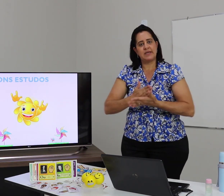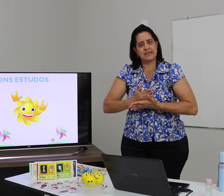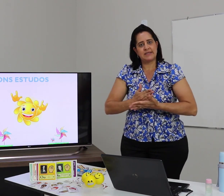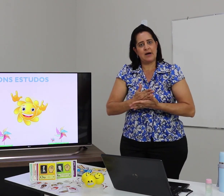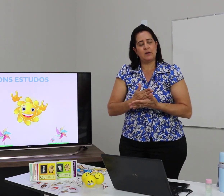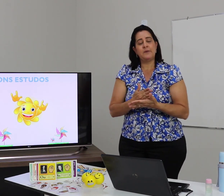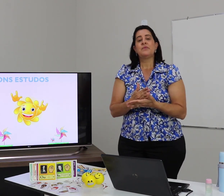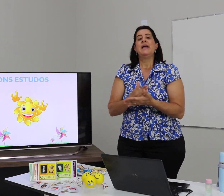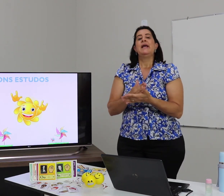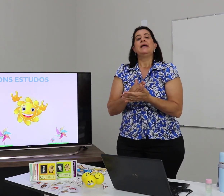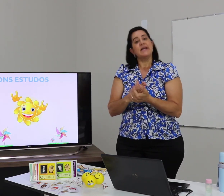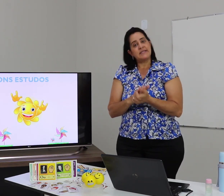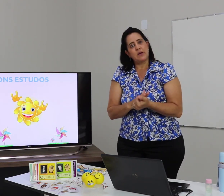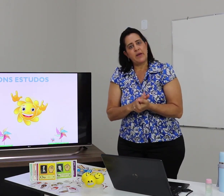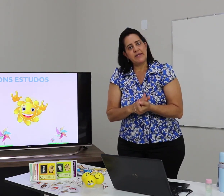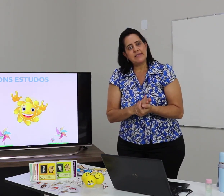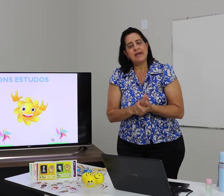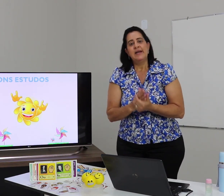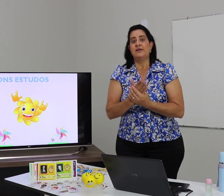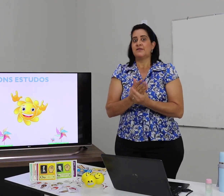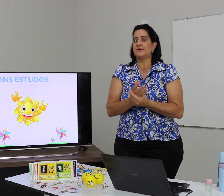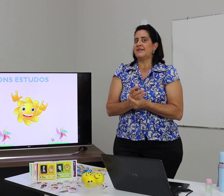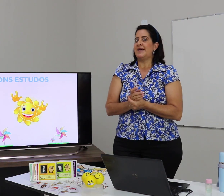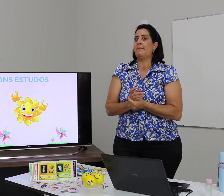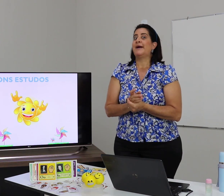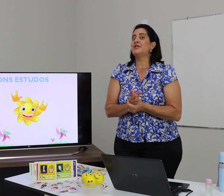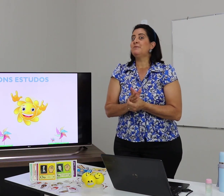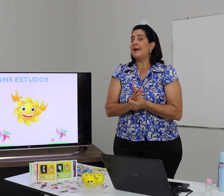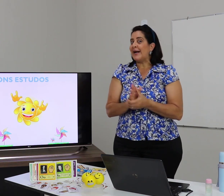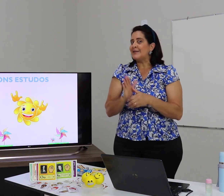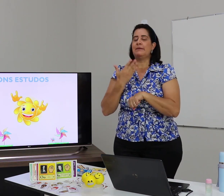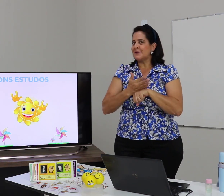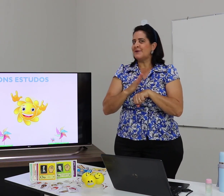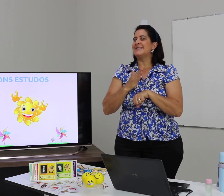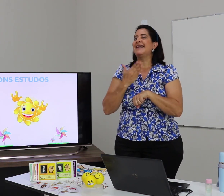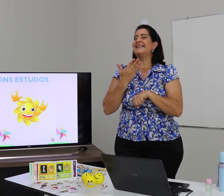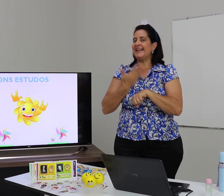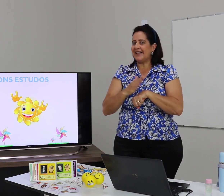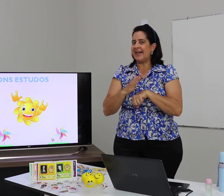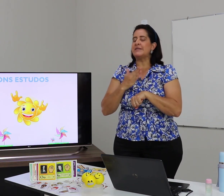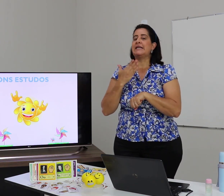nessa aula e na sequência nós vamos fazer a parte prática. Vamos começar a treinar nossa